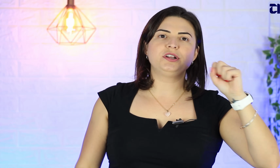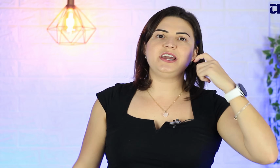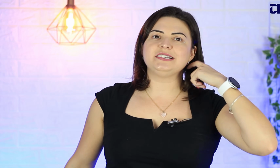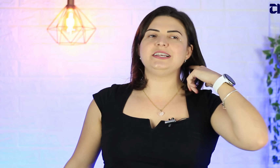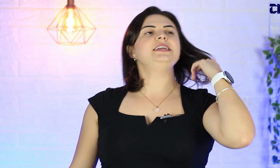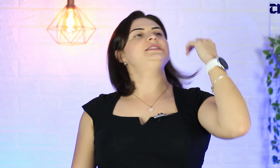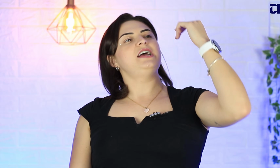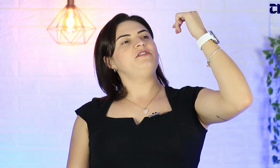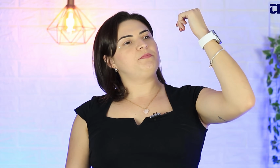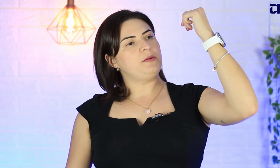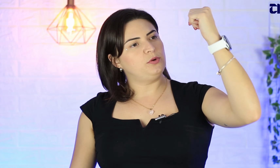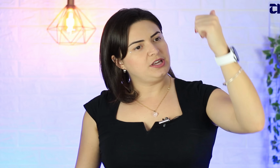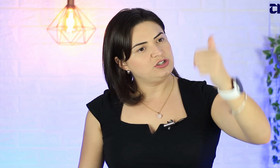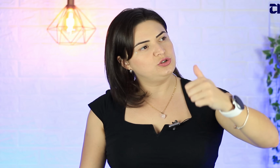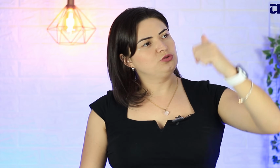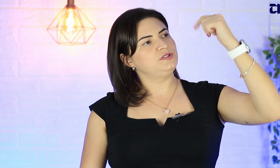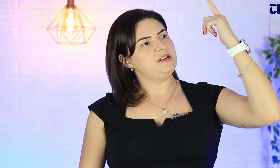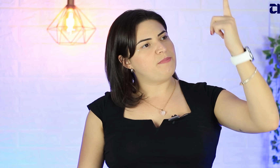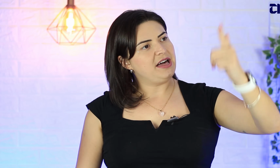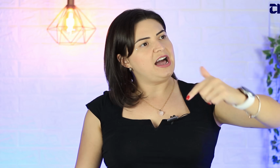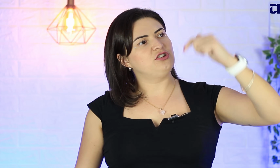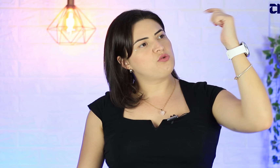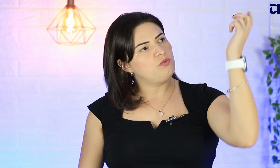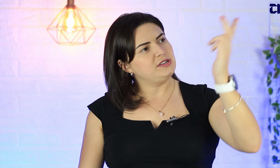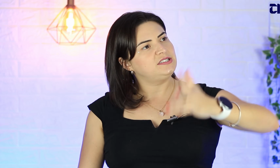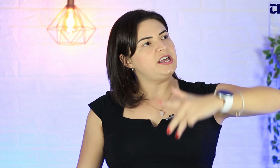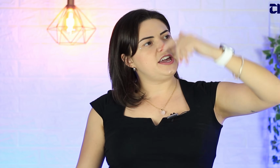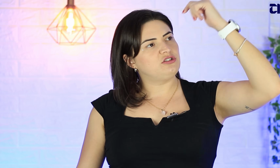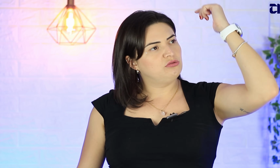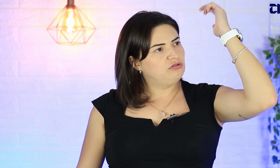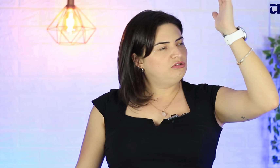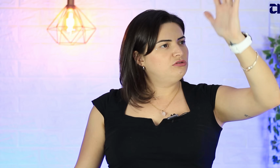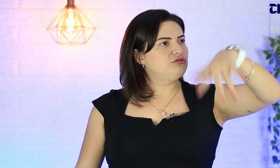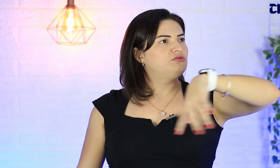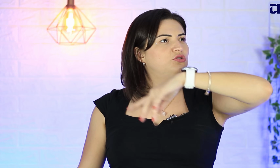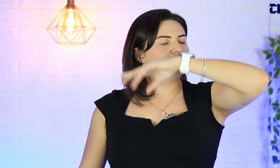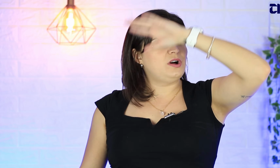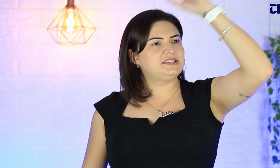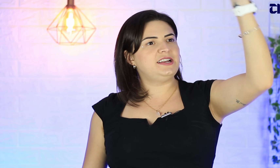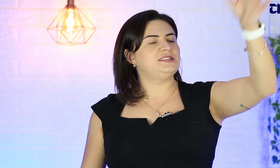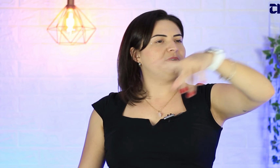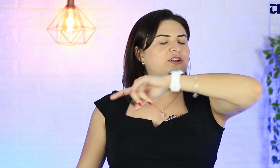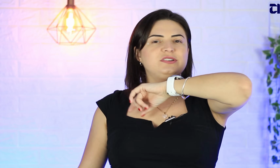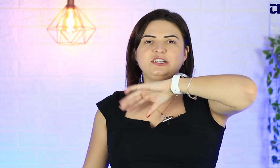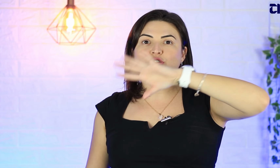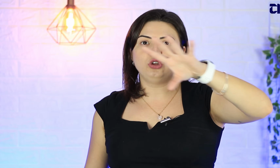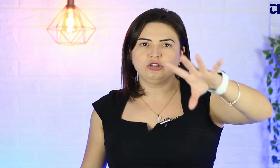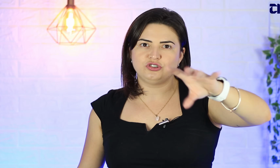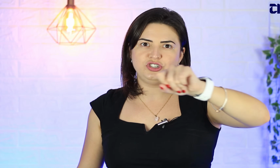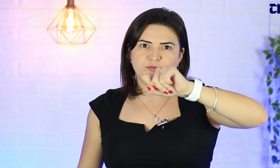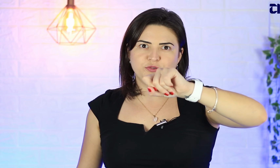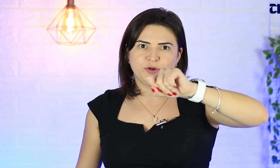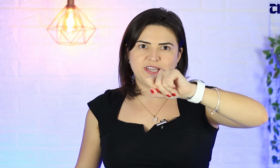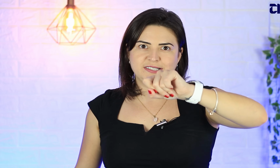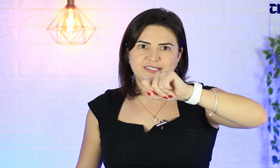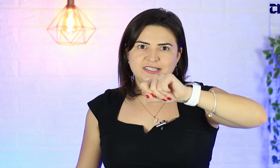porquês. Ele serve para porquê junto, separado com acento, junto com acento, separado com acento, todos os tipos de porquês.